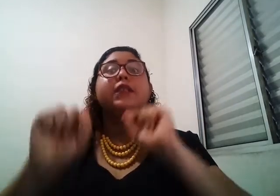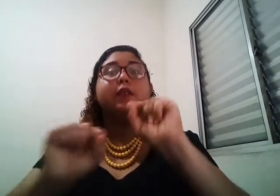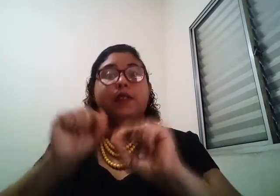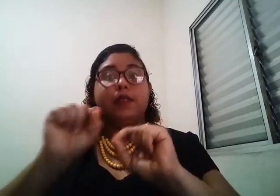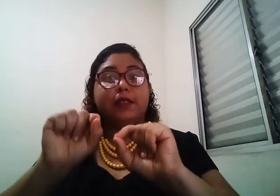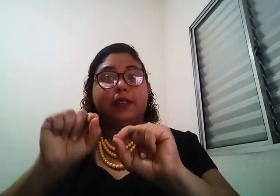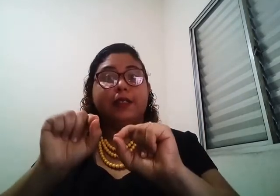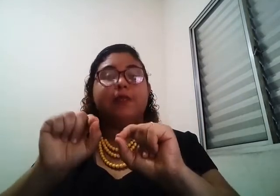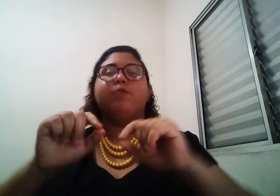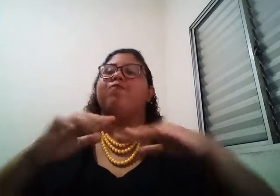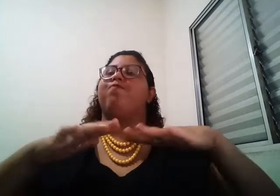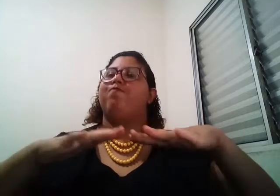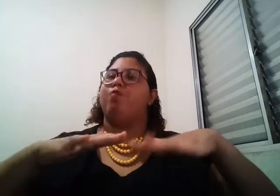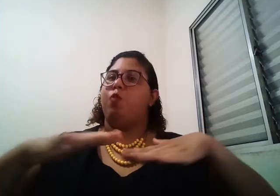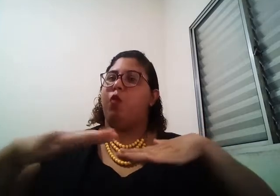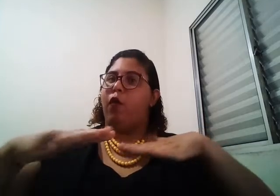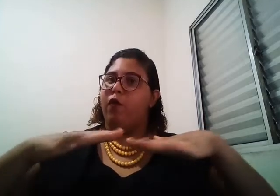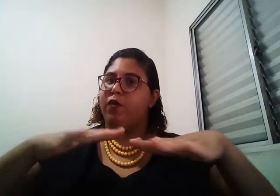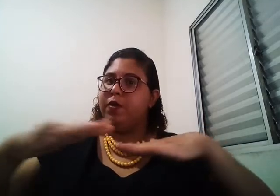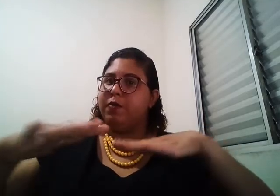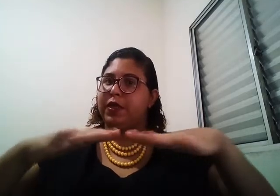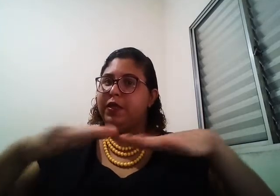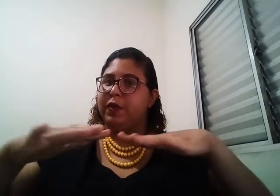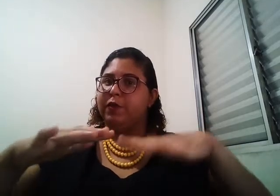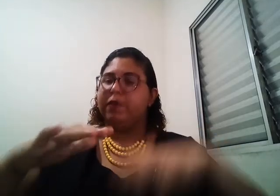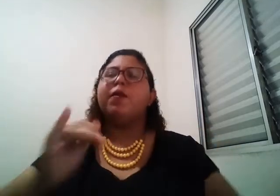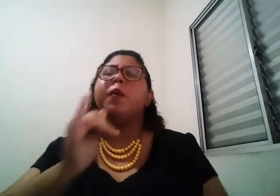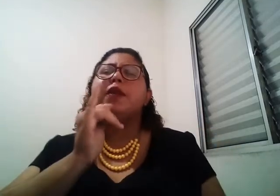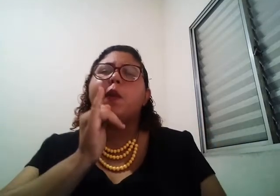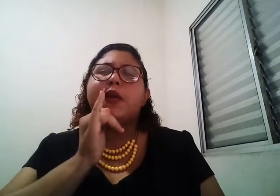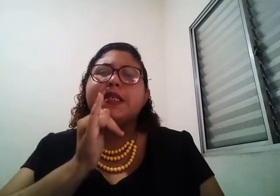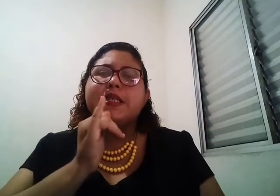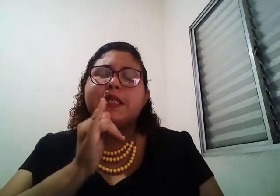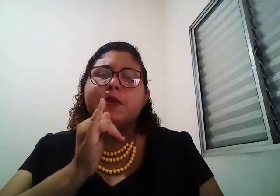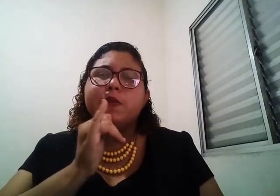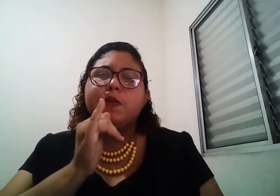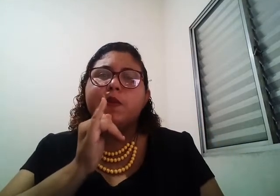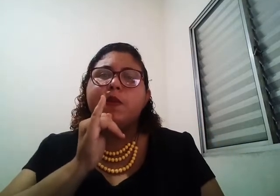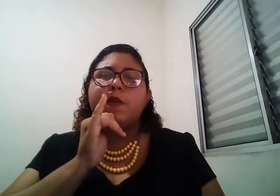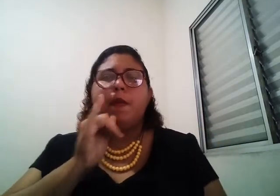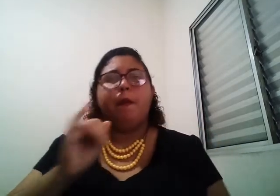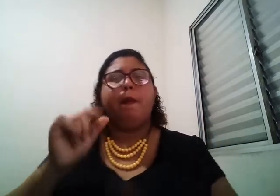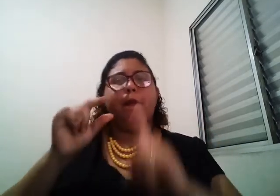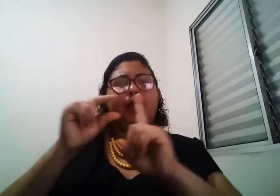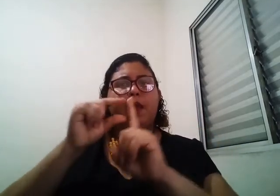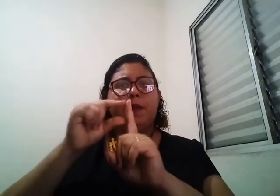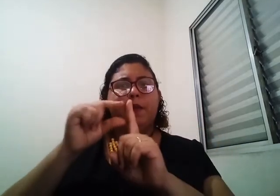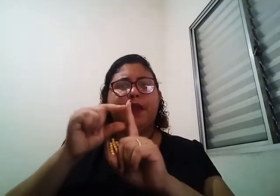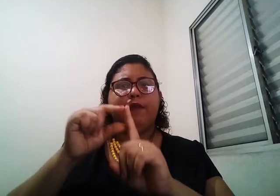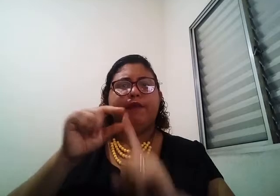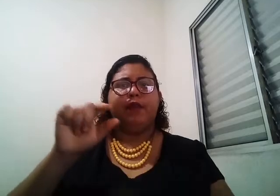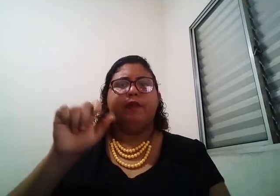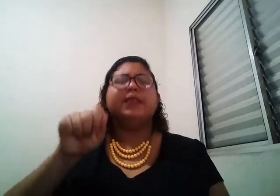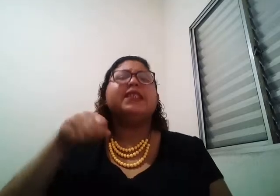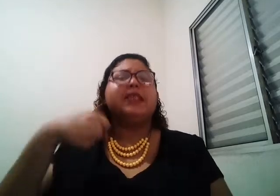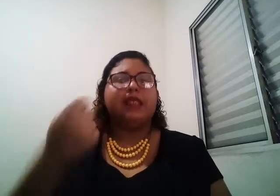claro. Vamos pensar aqui na palavra avisar, no sinal avisar. O